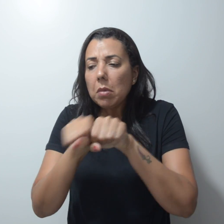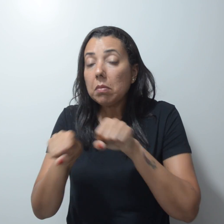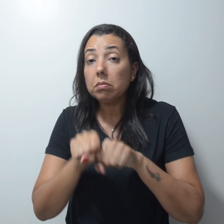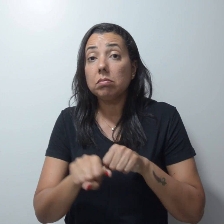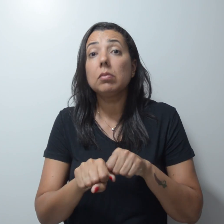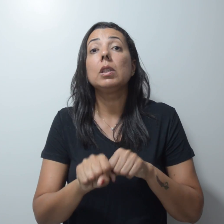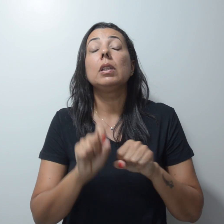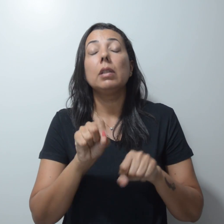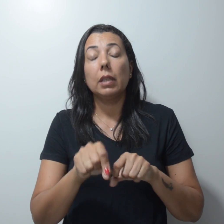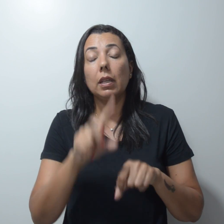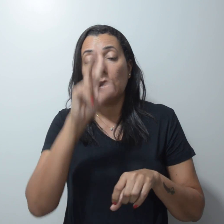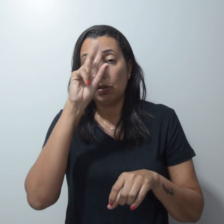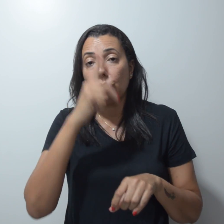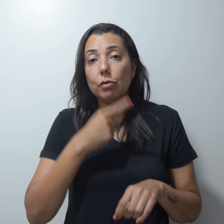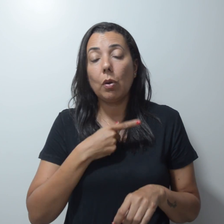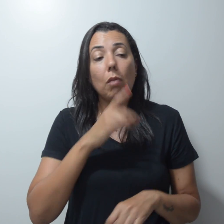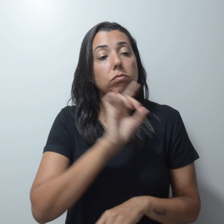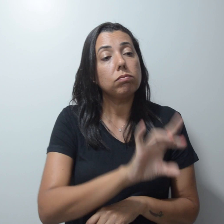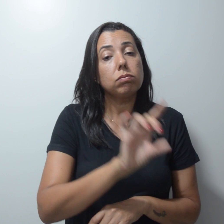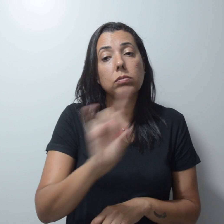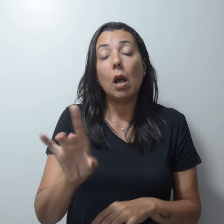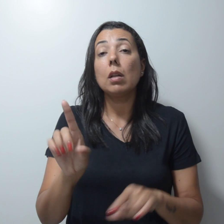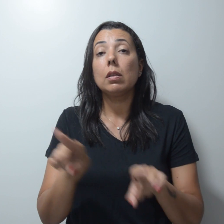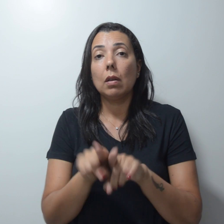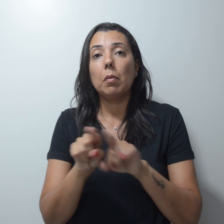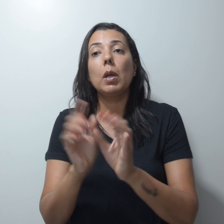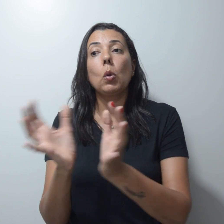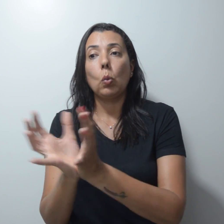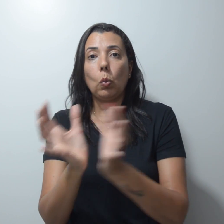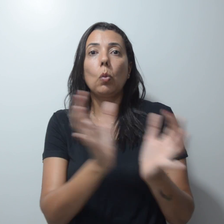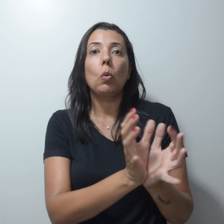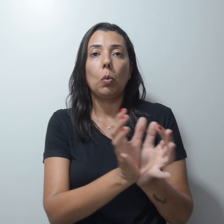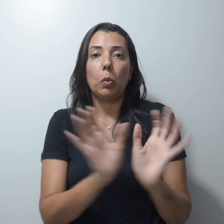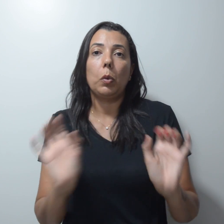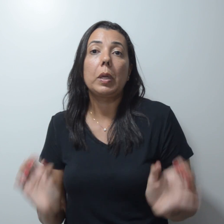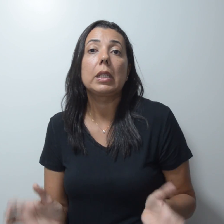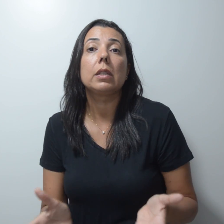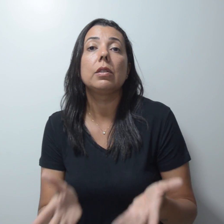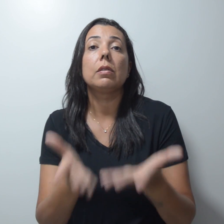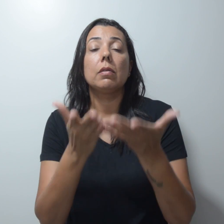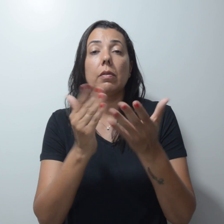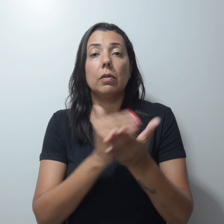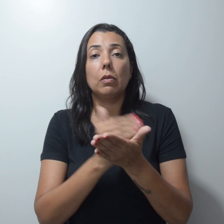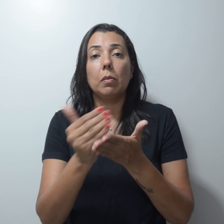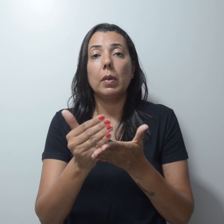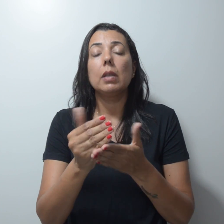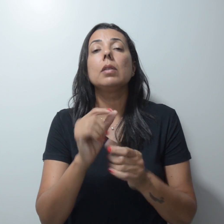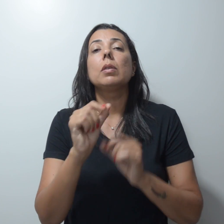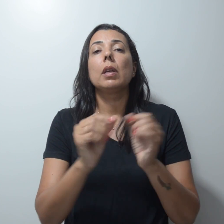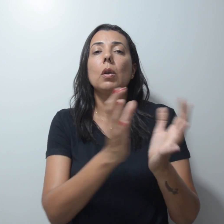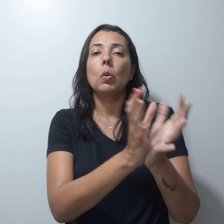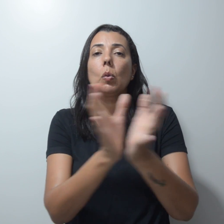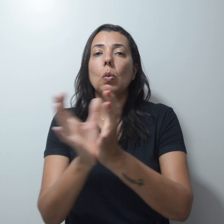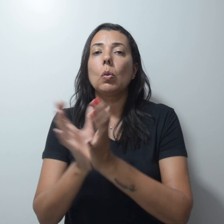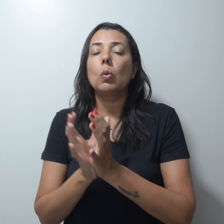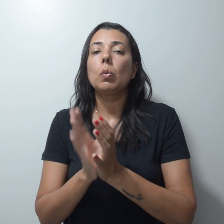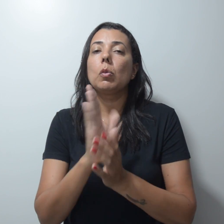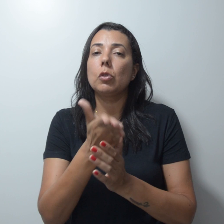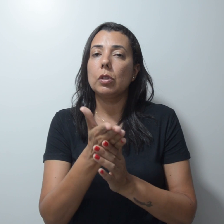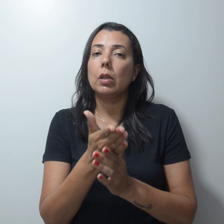ações individualizadas e coletivas, incentivadas a partir das bolhas alimentadas, muitas